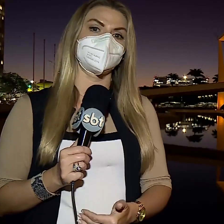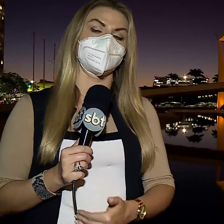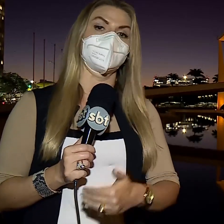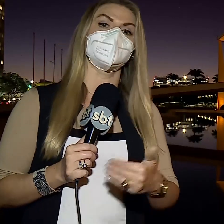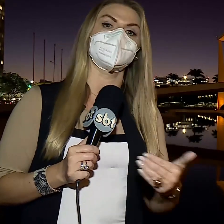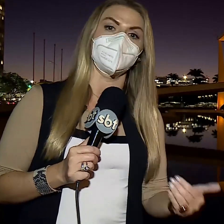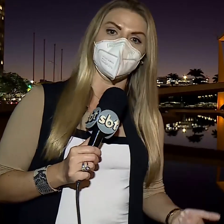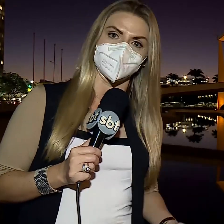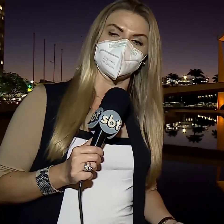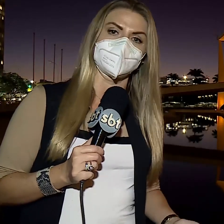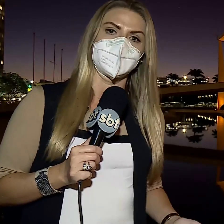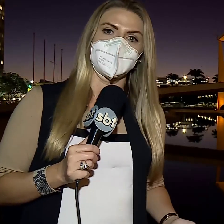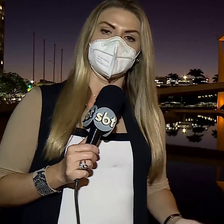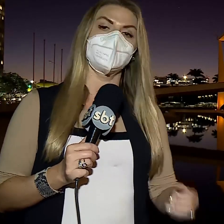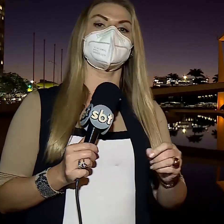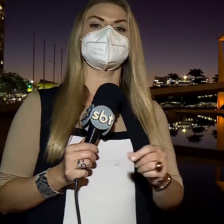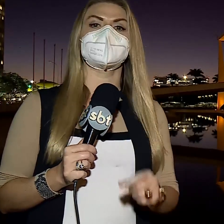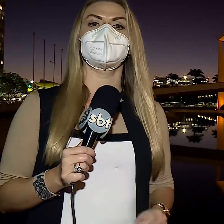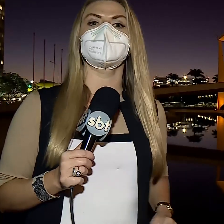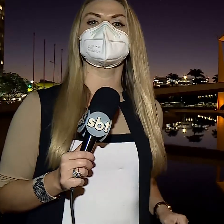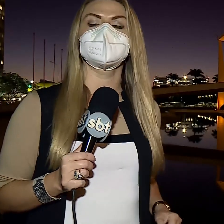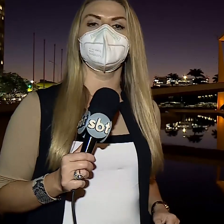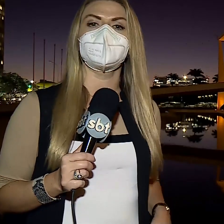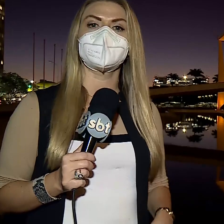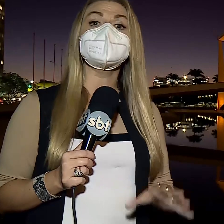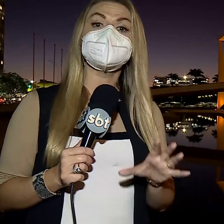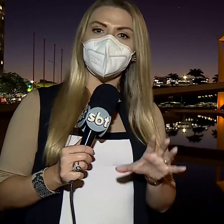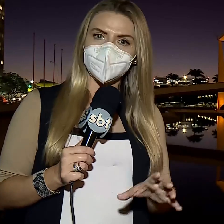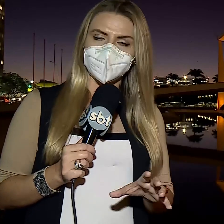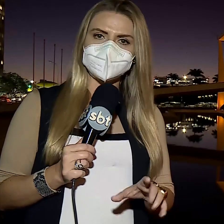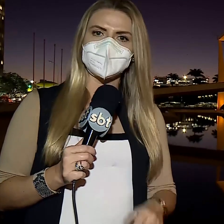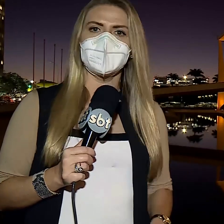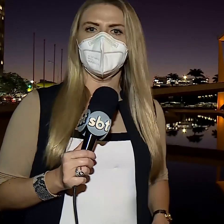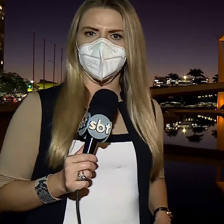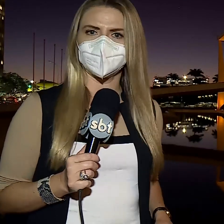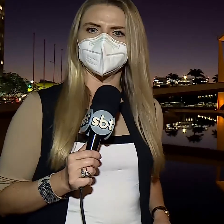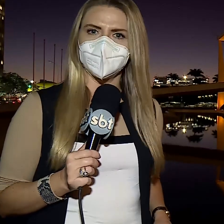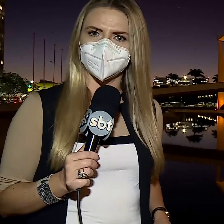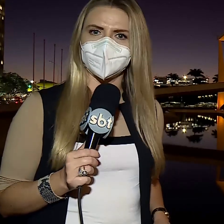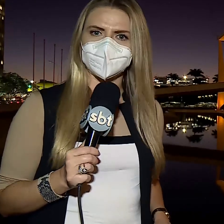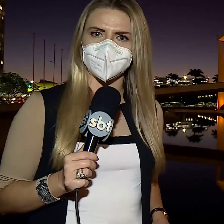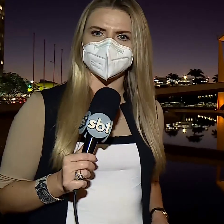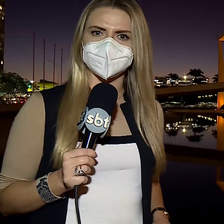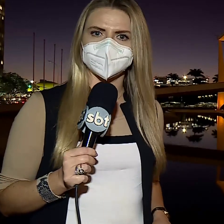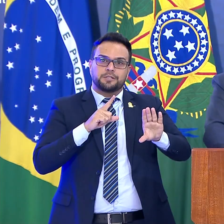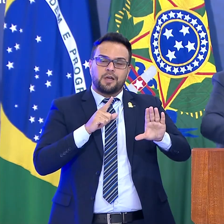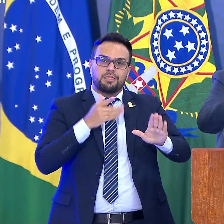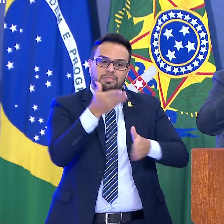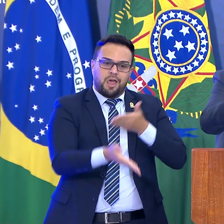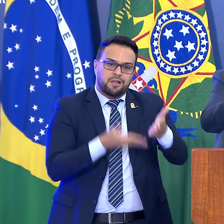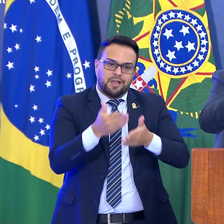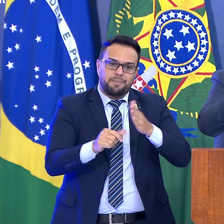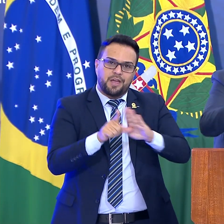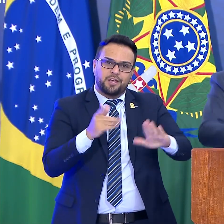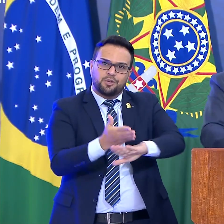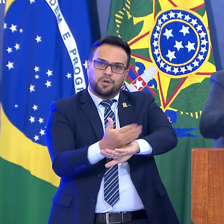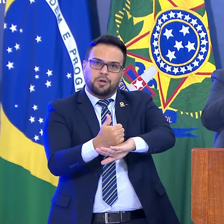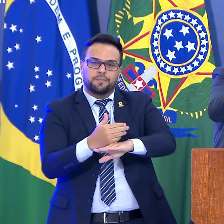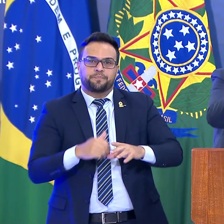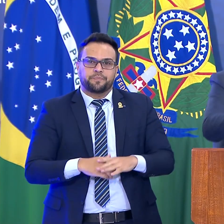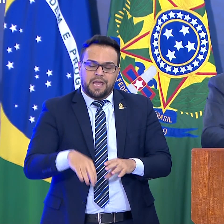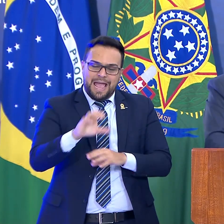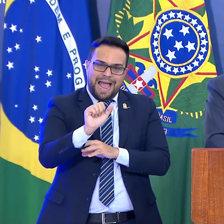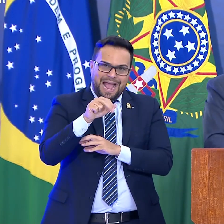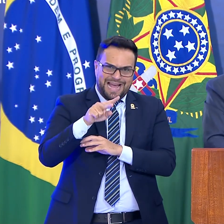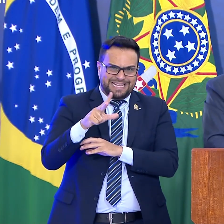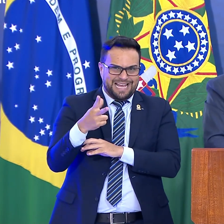presidente adotou hoje ao criticar, por exemplo, quem se opõe ao tratamento precoce. Canalha é aquele que